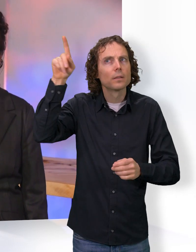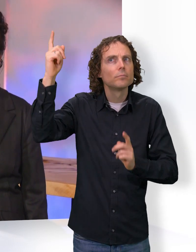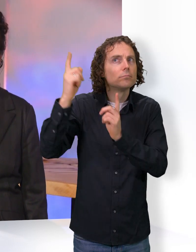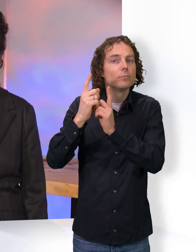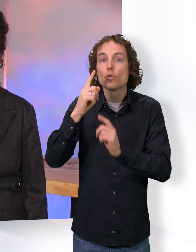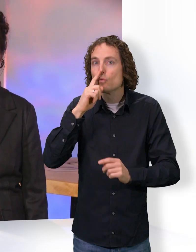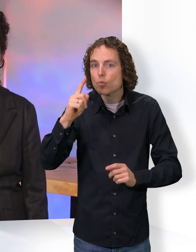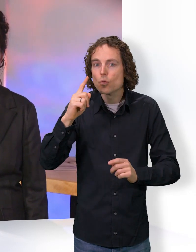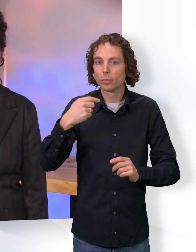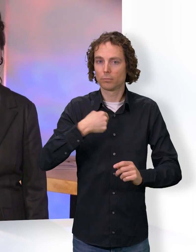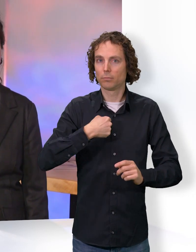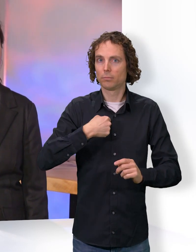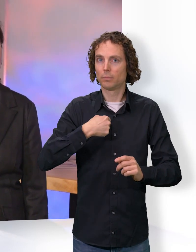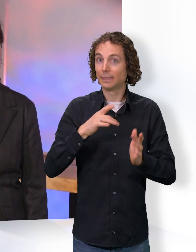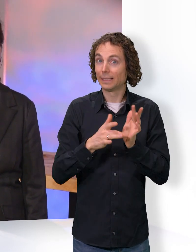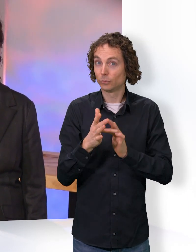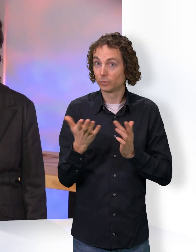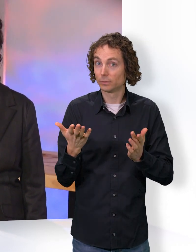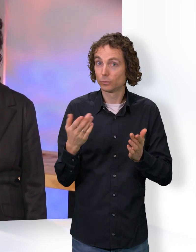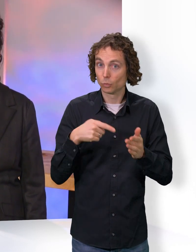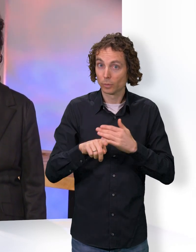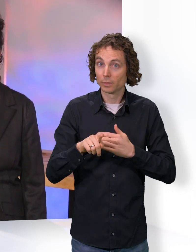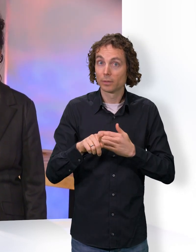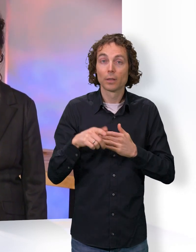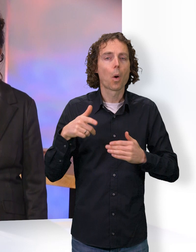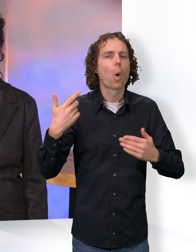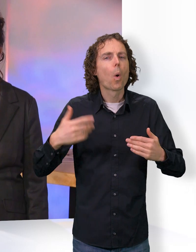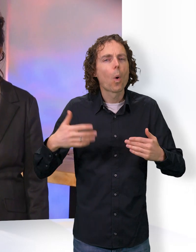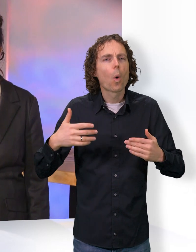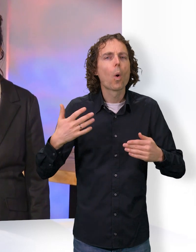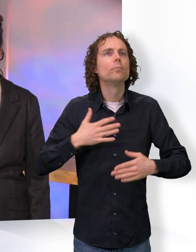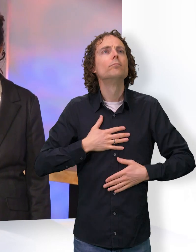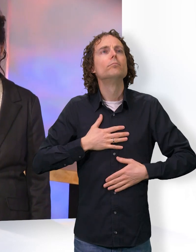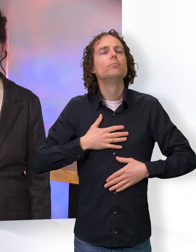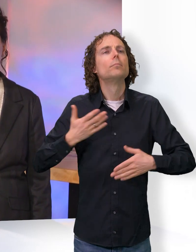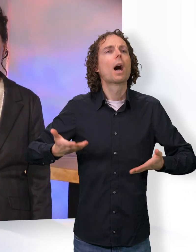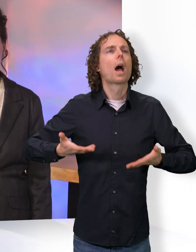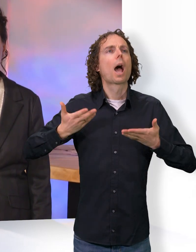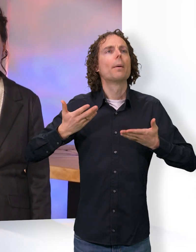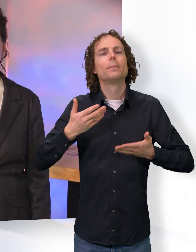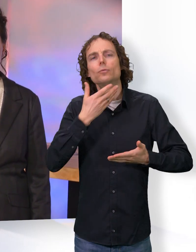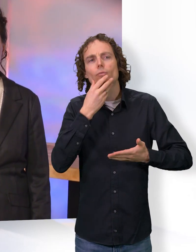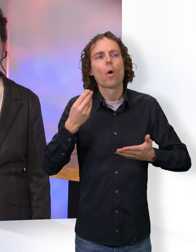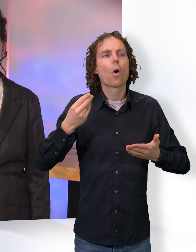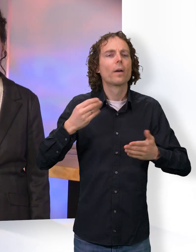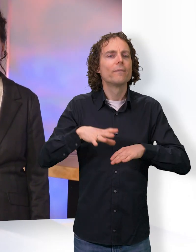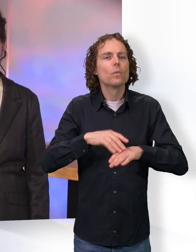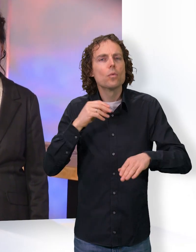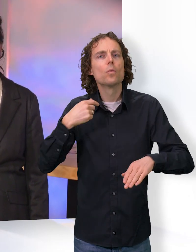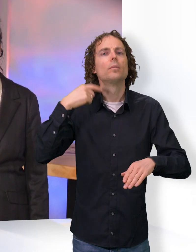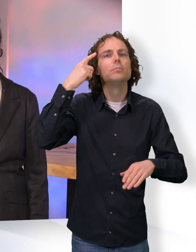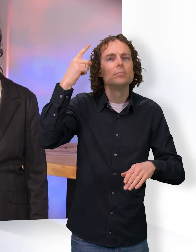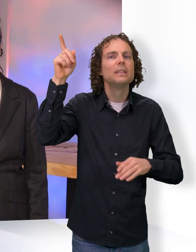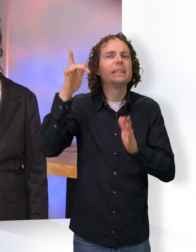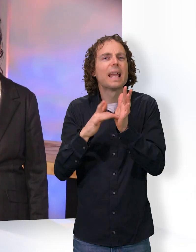mich. Ist es nicht ein erhabenes und wunderbares Gefühl zu wissen,